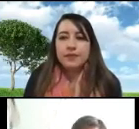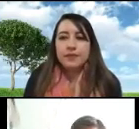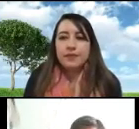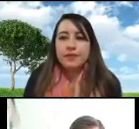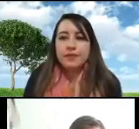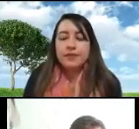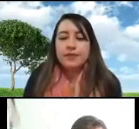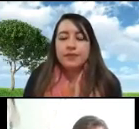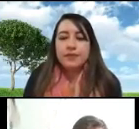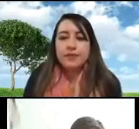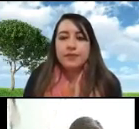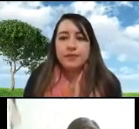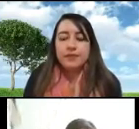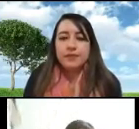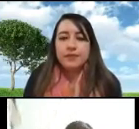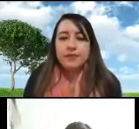Siguiente pregunta.